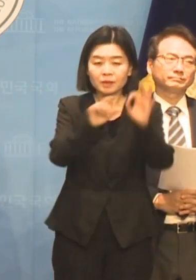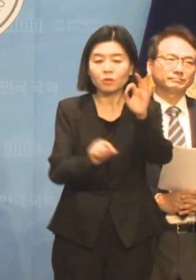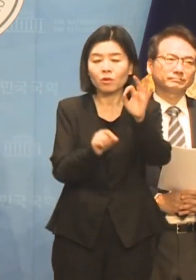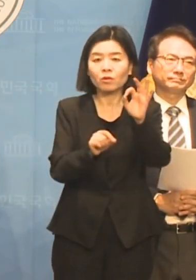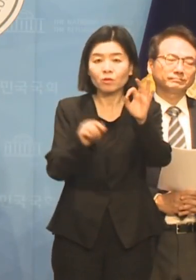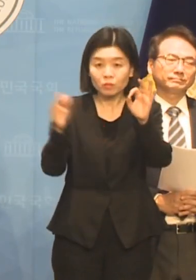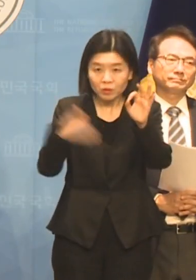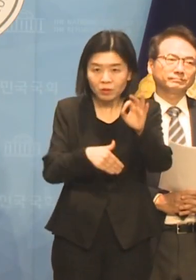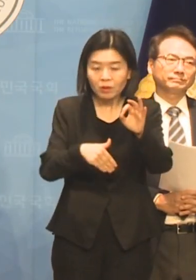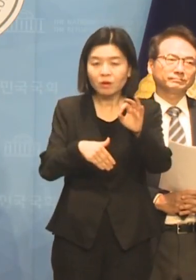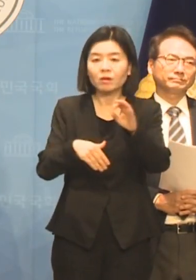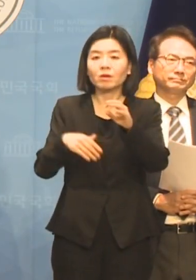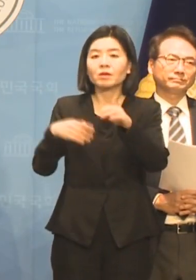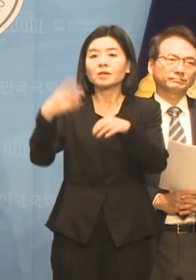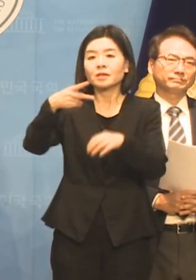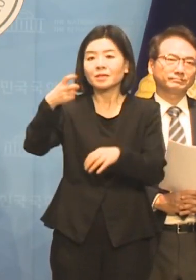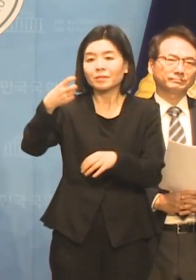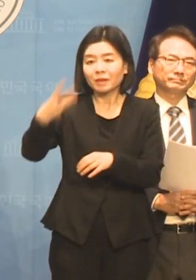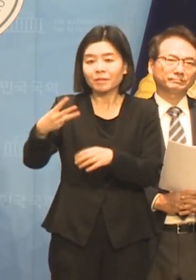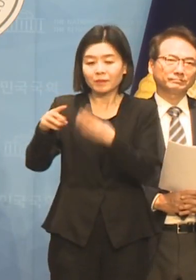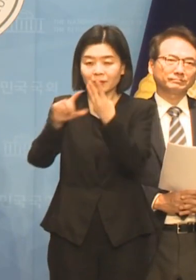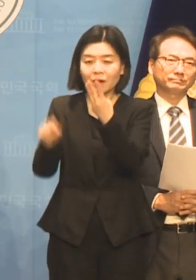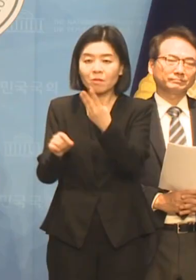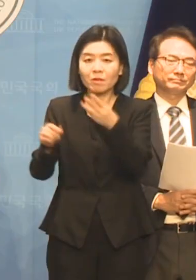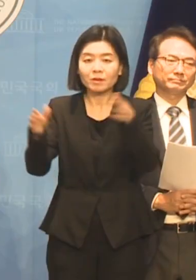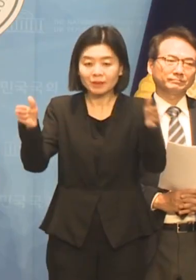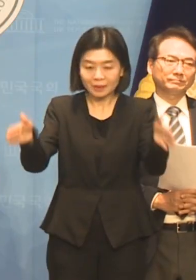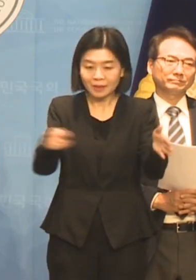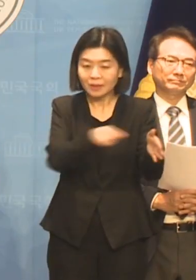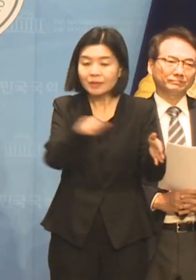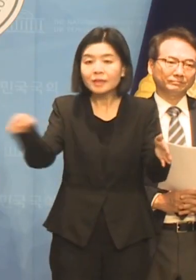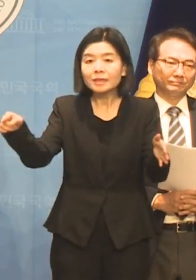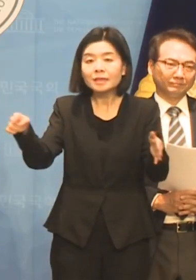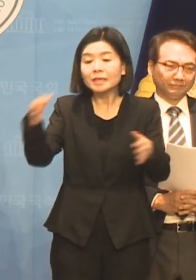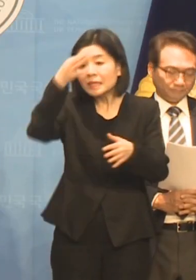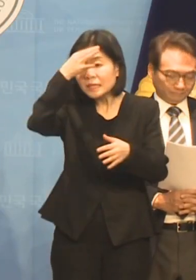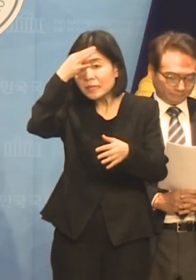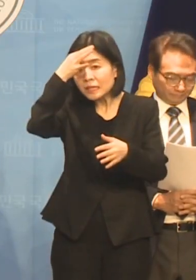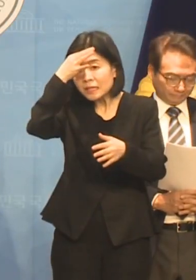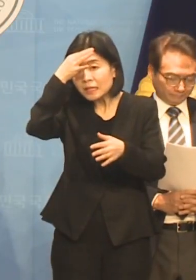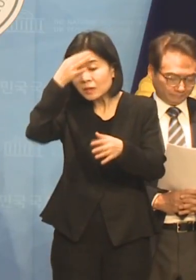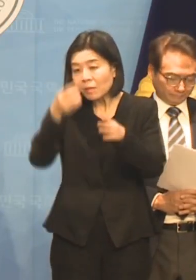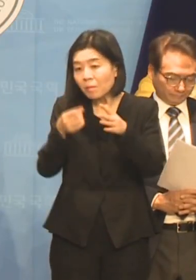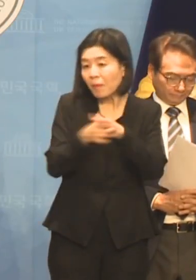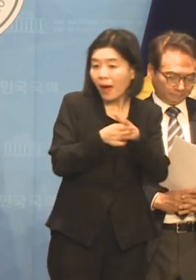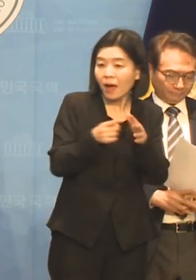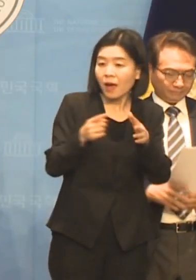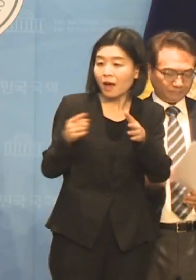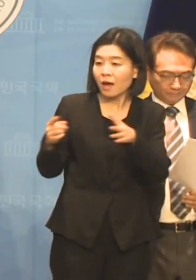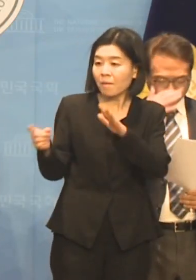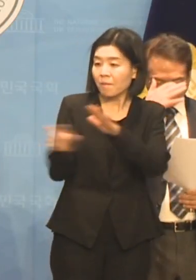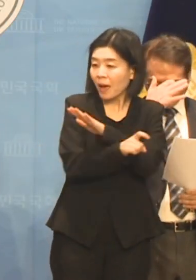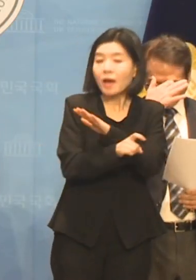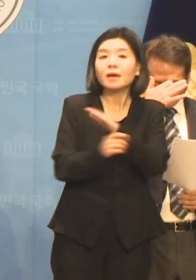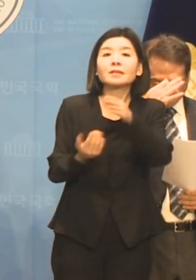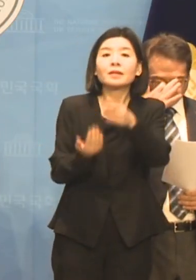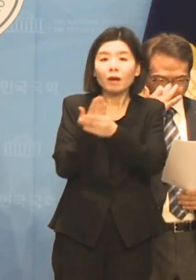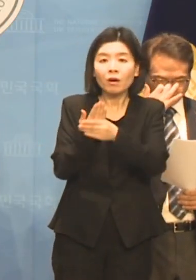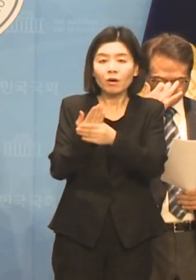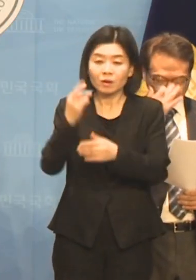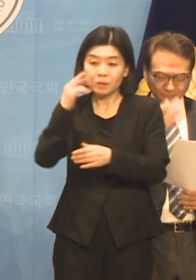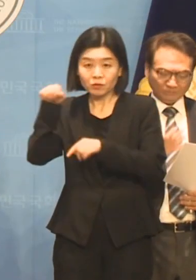10월부터 2024년 3월 사이에 발생한 일련의 기술 유출 사건은 미국이 윤석열 정부에